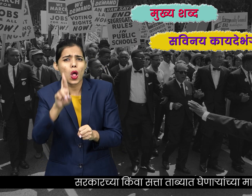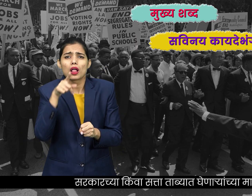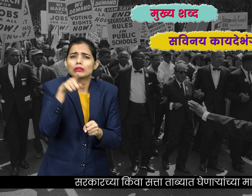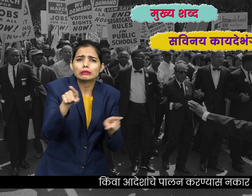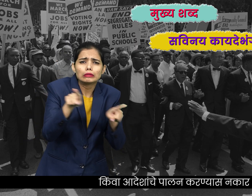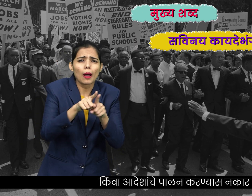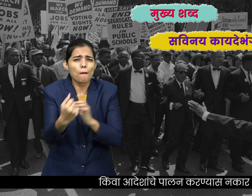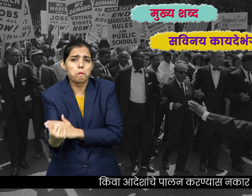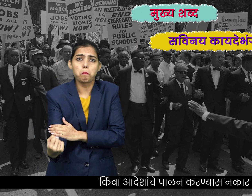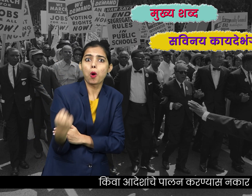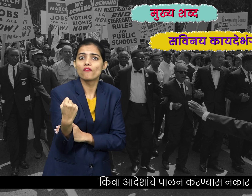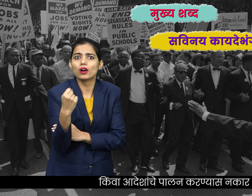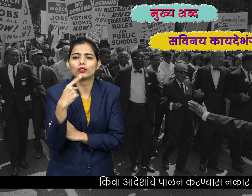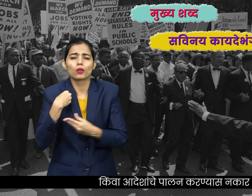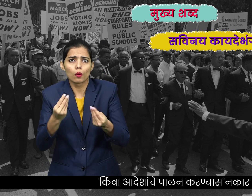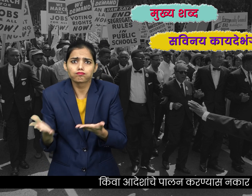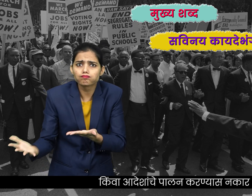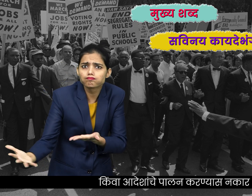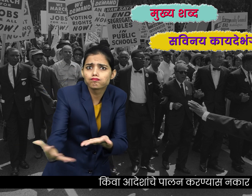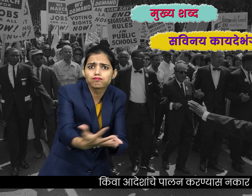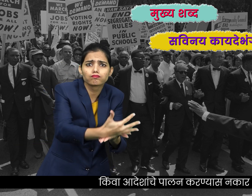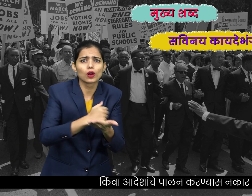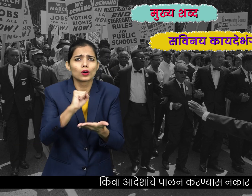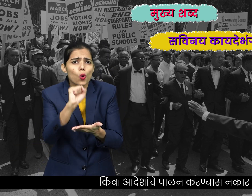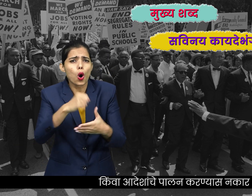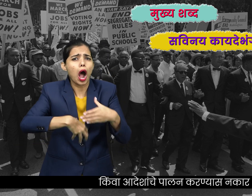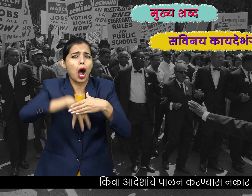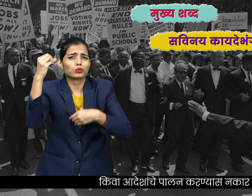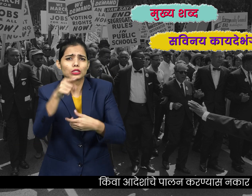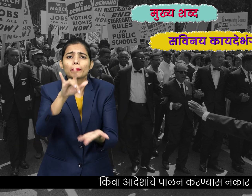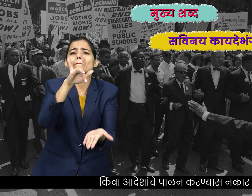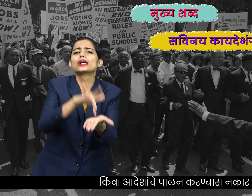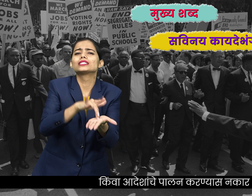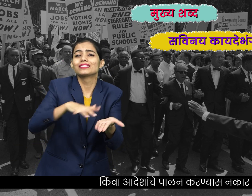मागण्या किंवा आदेशांचं पालन करण्यास नकार.